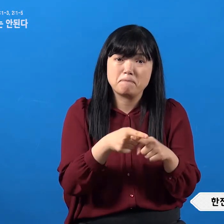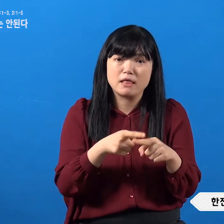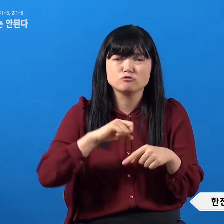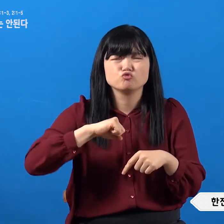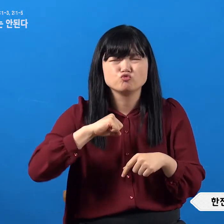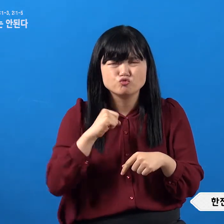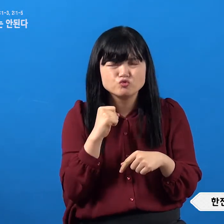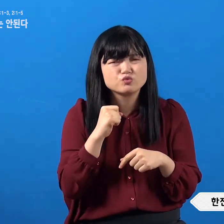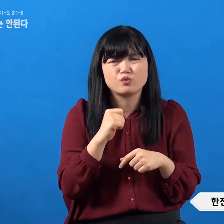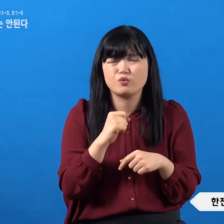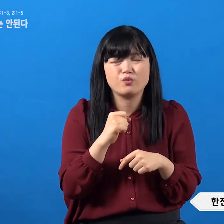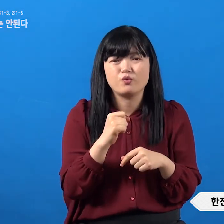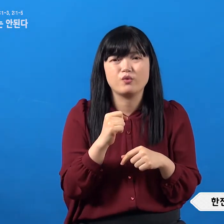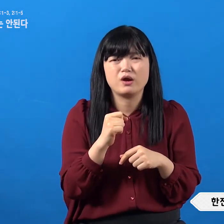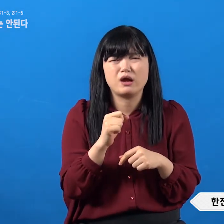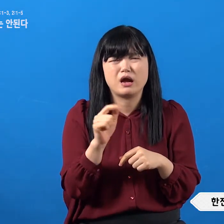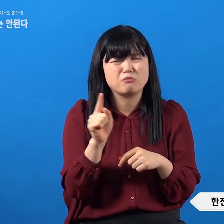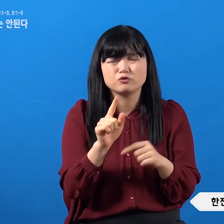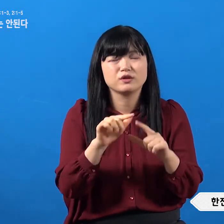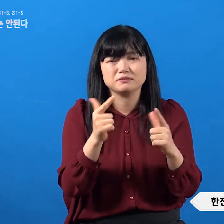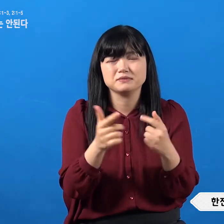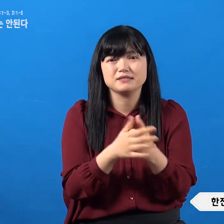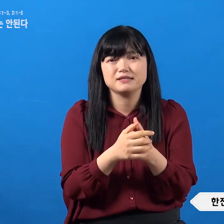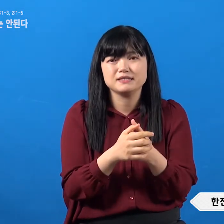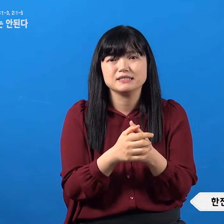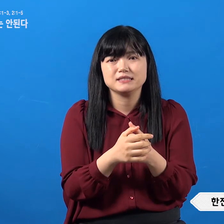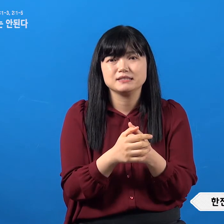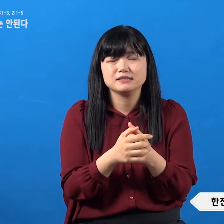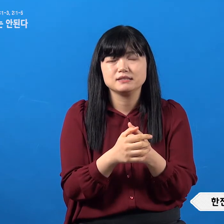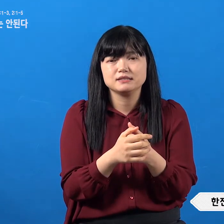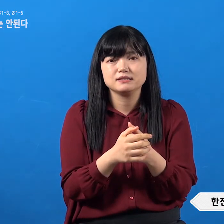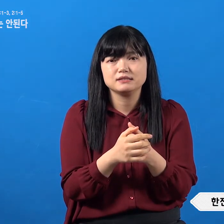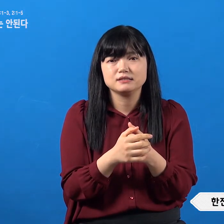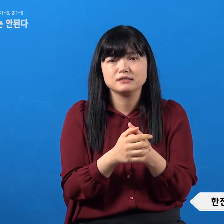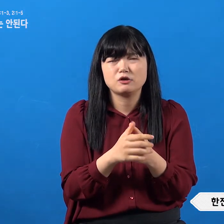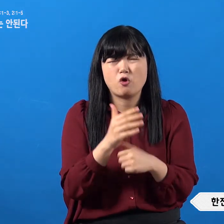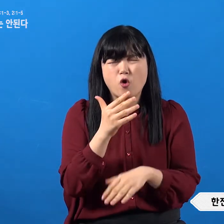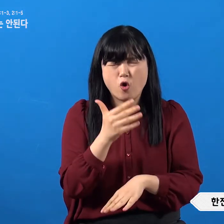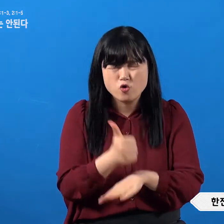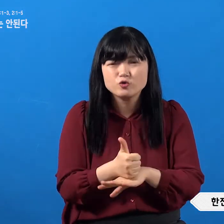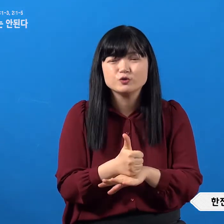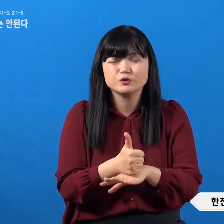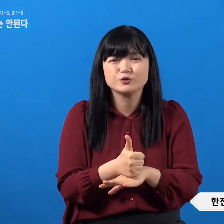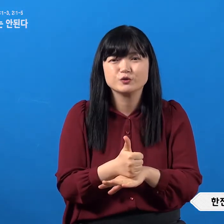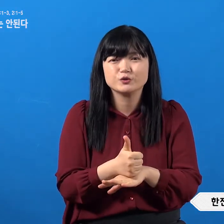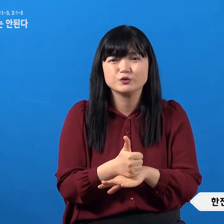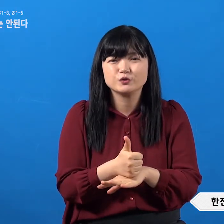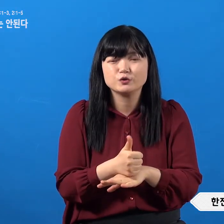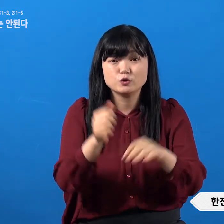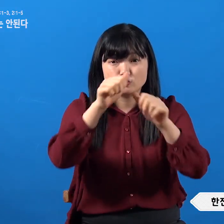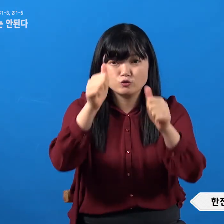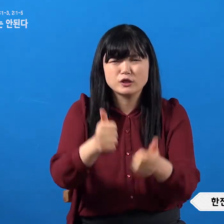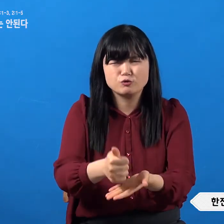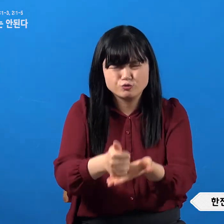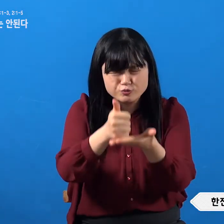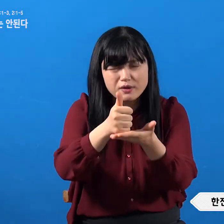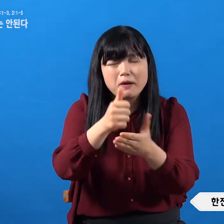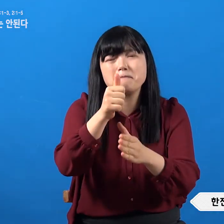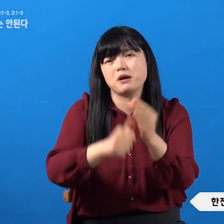절반의 순종은 아무것도 아닙니다. 절반의 순종은 결국은 우상숭배에 빠지고